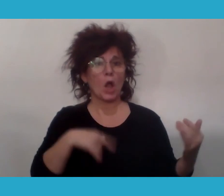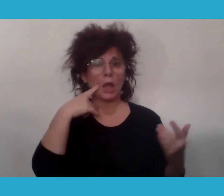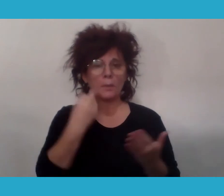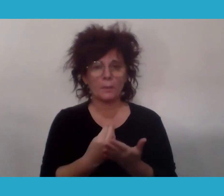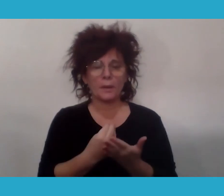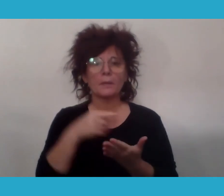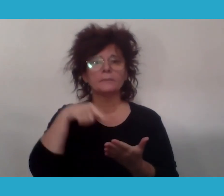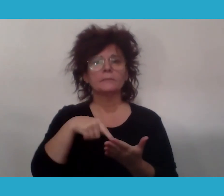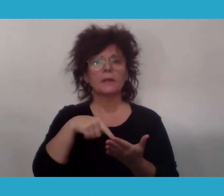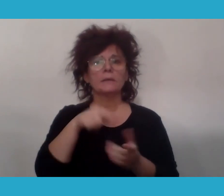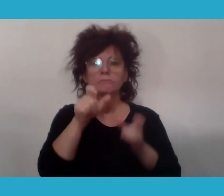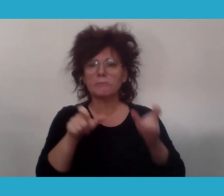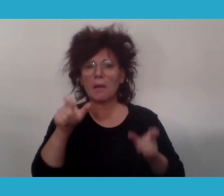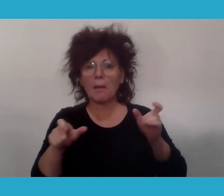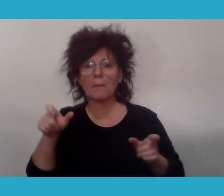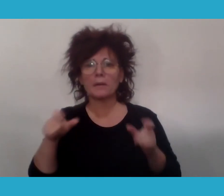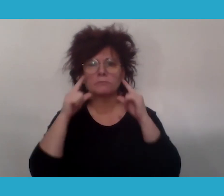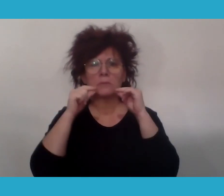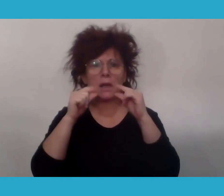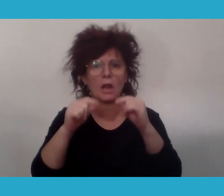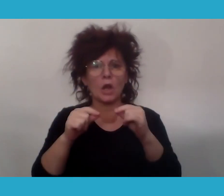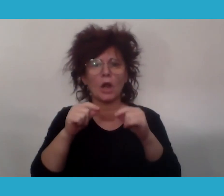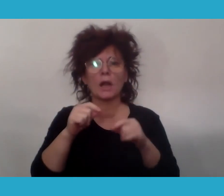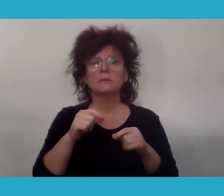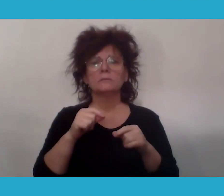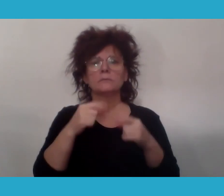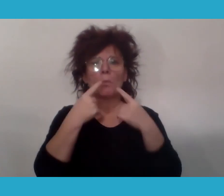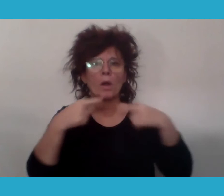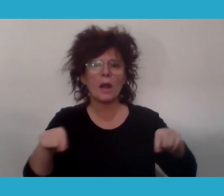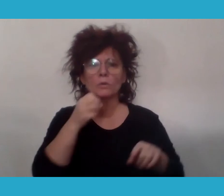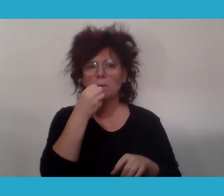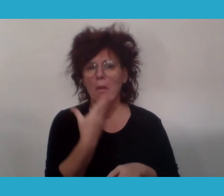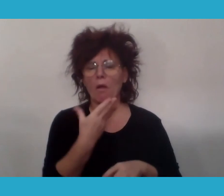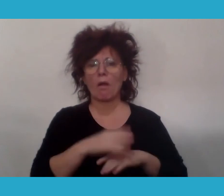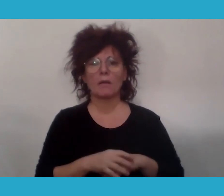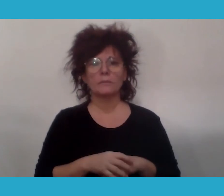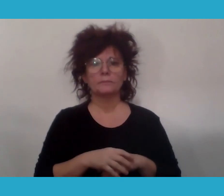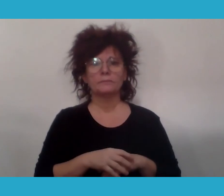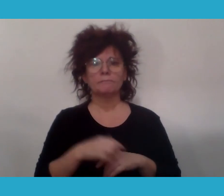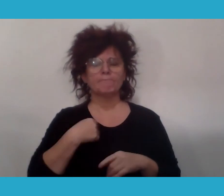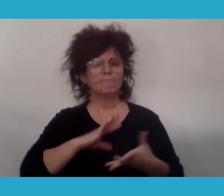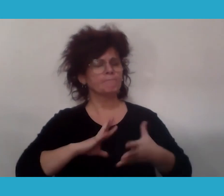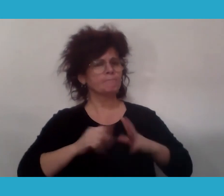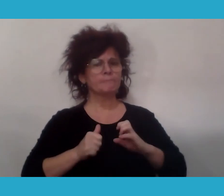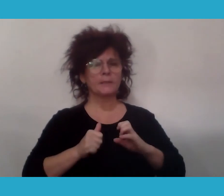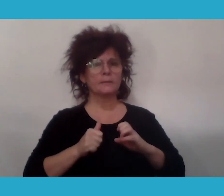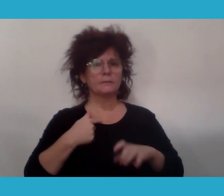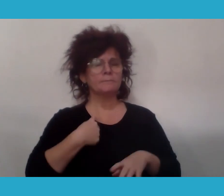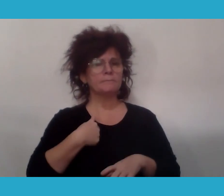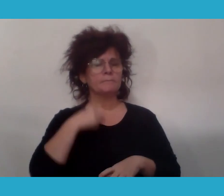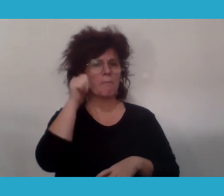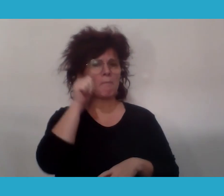Cosquín. Comenta que todos los ciudadanos reclaman una mejora en la calidad de los recursos. Dice sentirse afectada y víctima